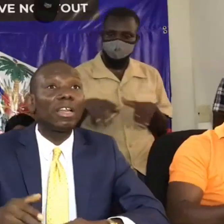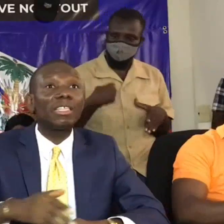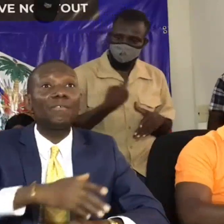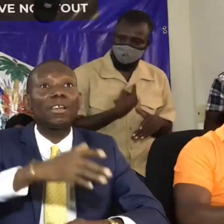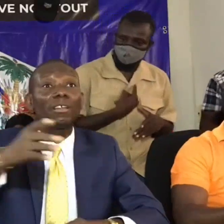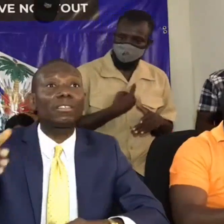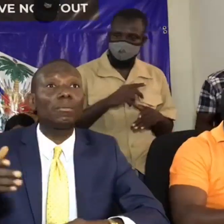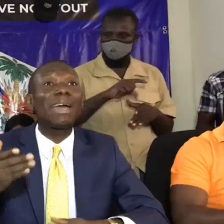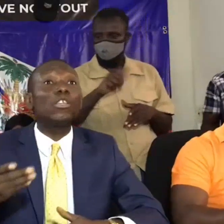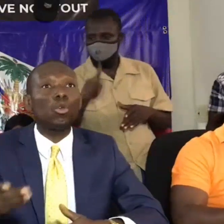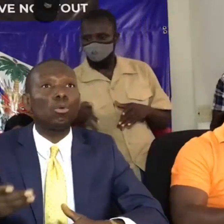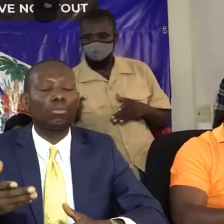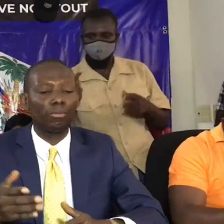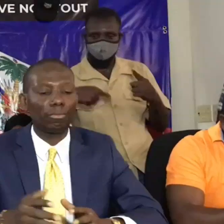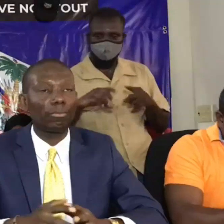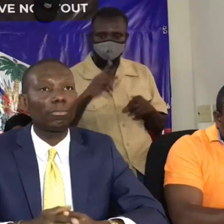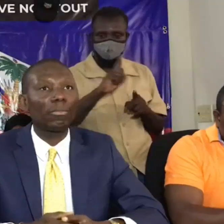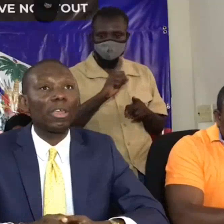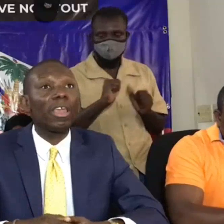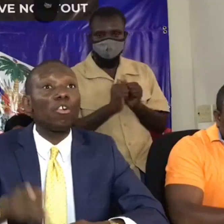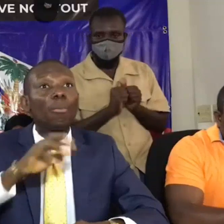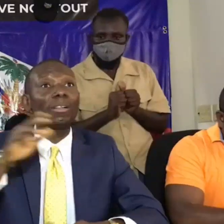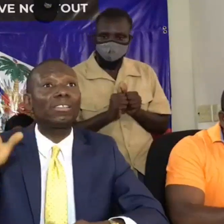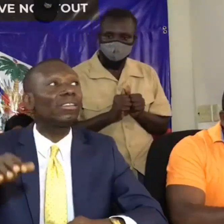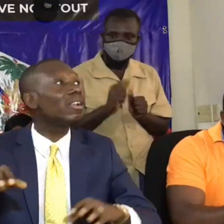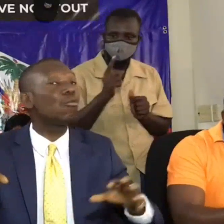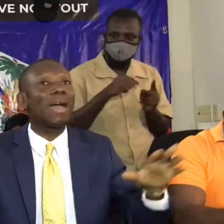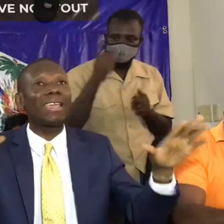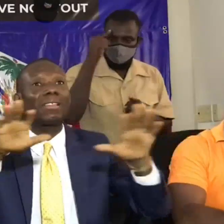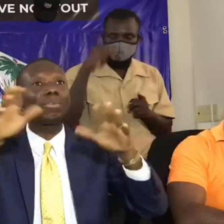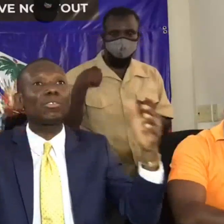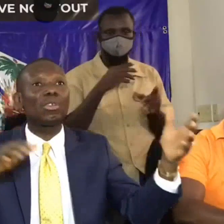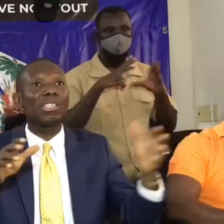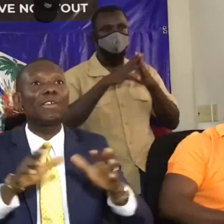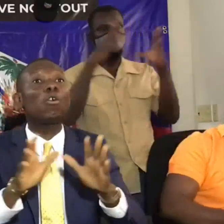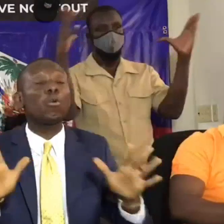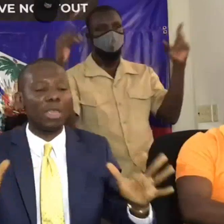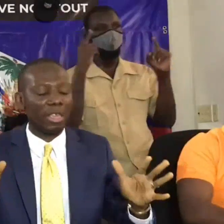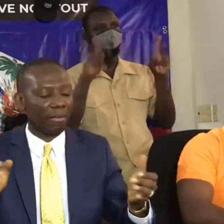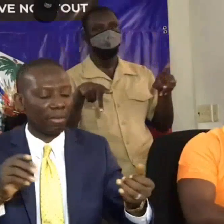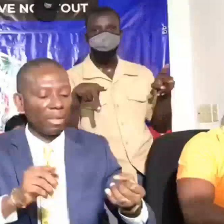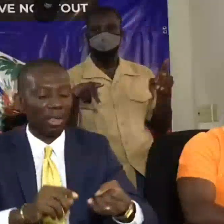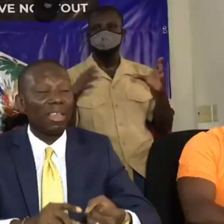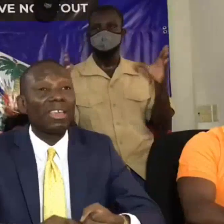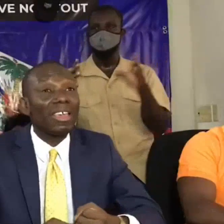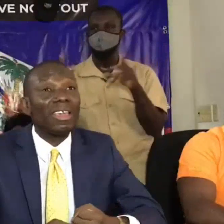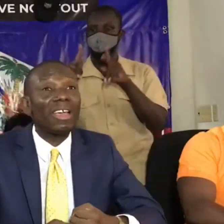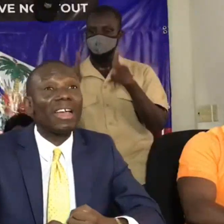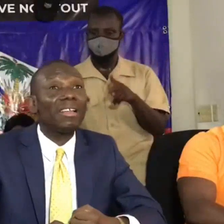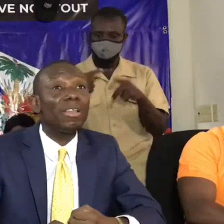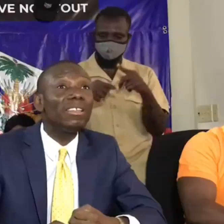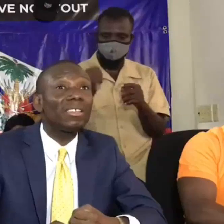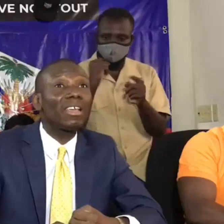dans les différentes prisons. Et yo repartir dans un paquet de prisons dans différents pays là.